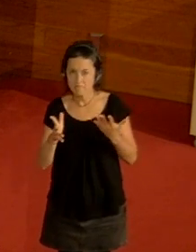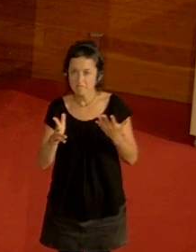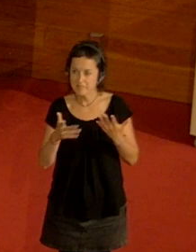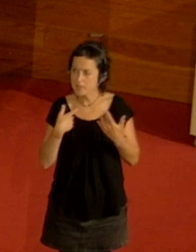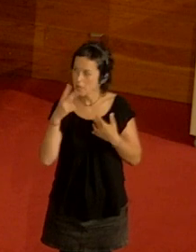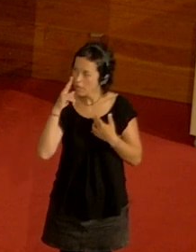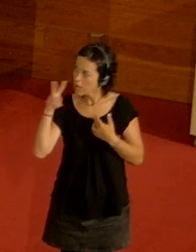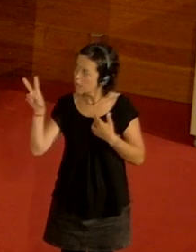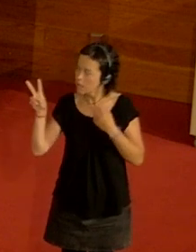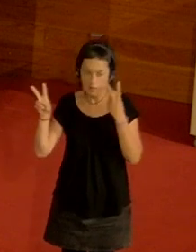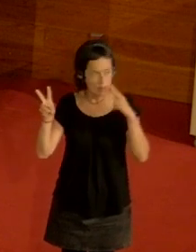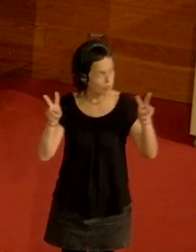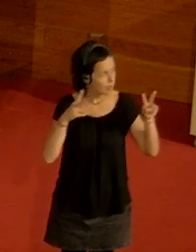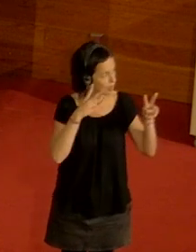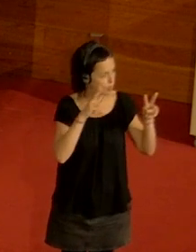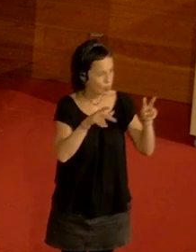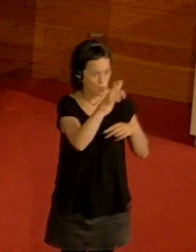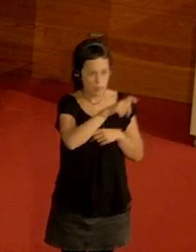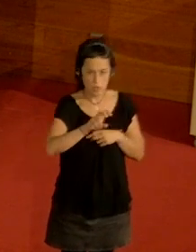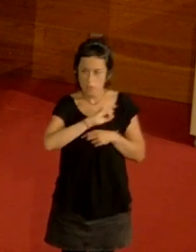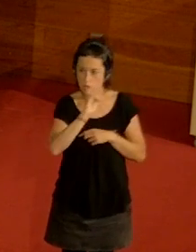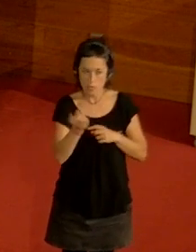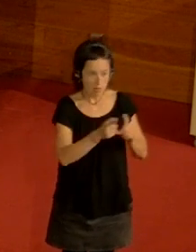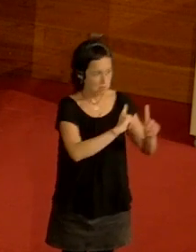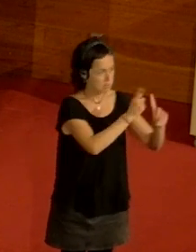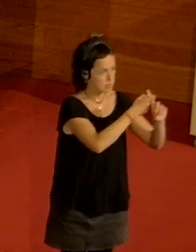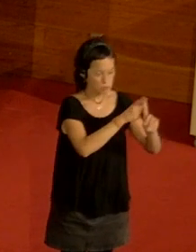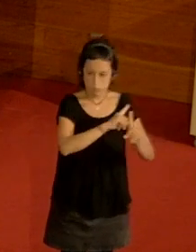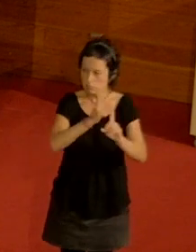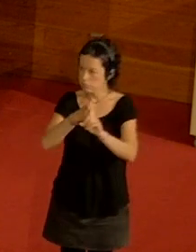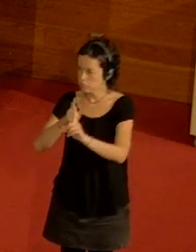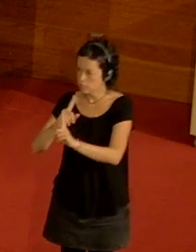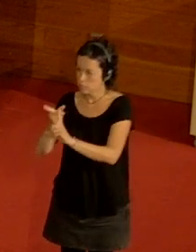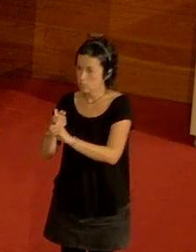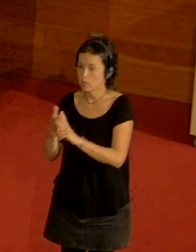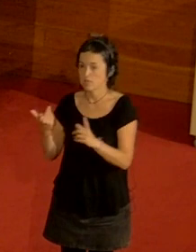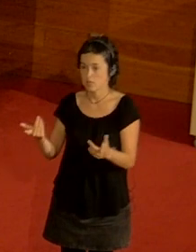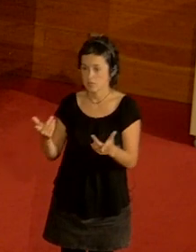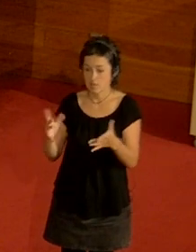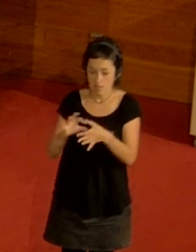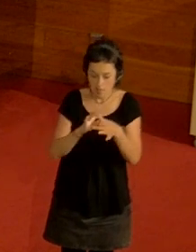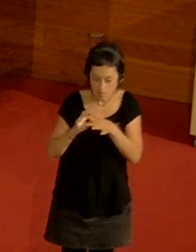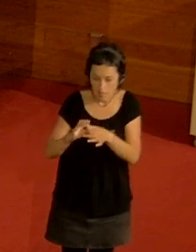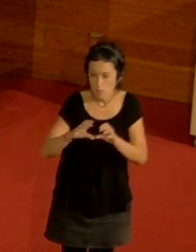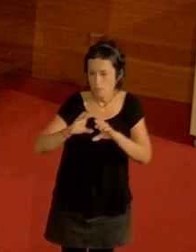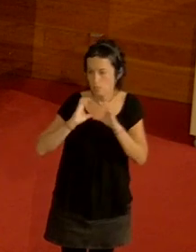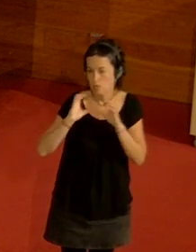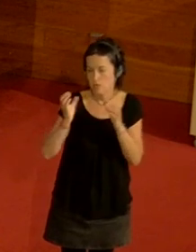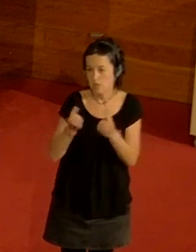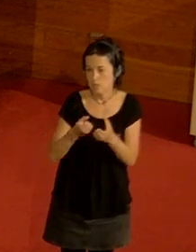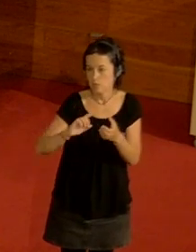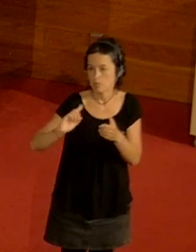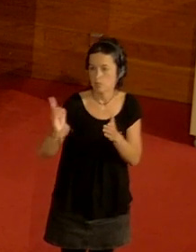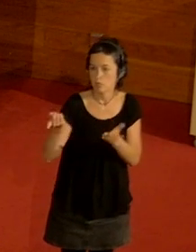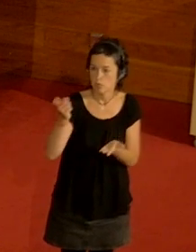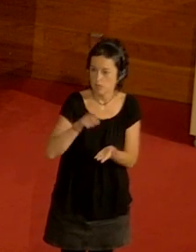los lados e identificar a otras personas y por tanto identificar esos lazos comunitarios a mí me parece importante porque este ahí de